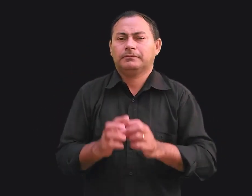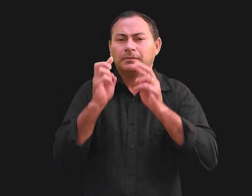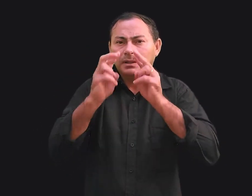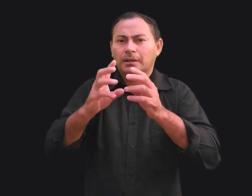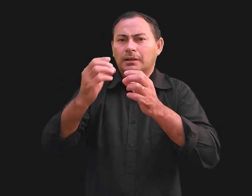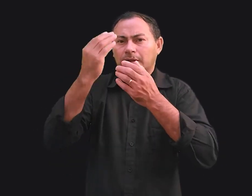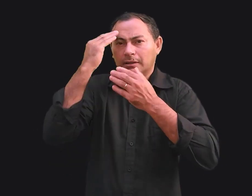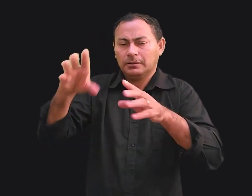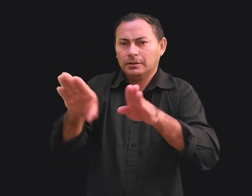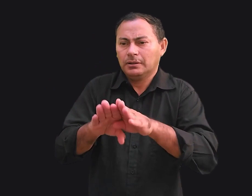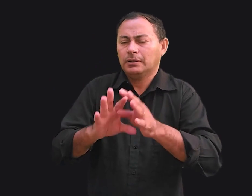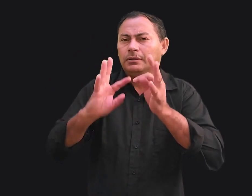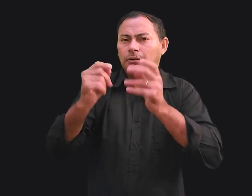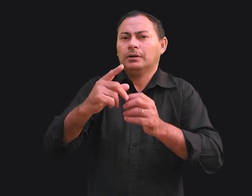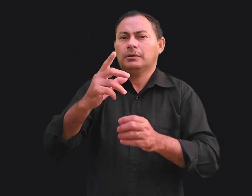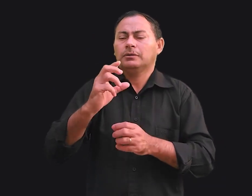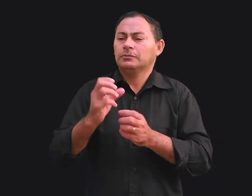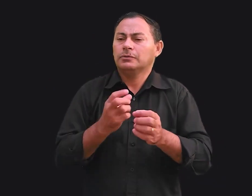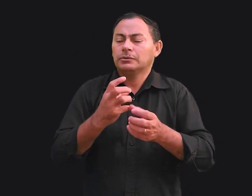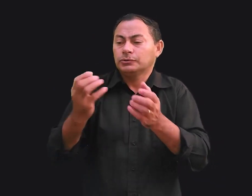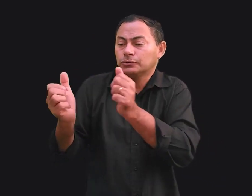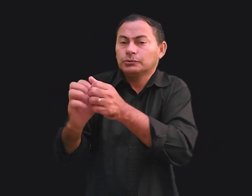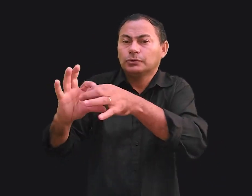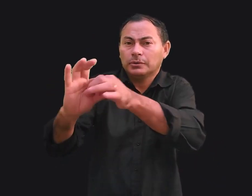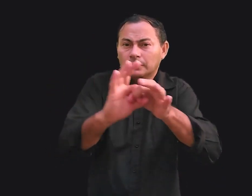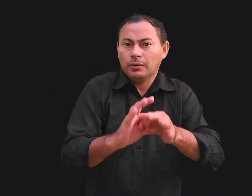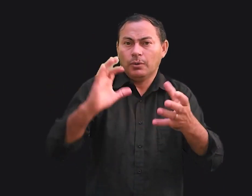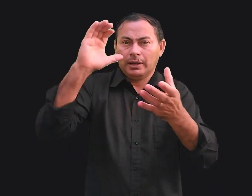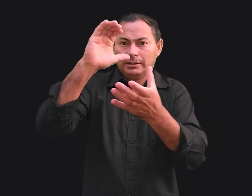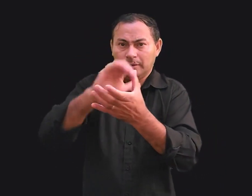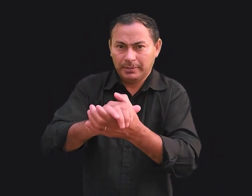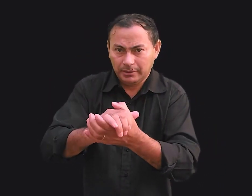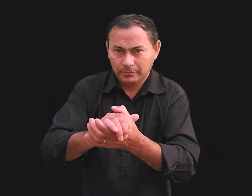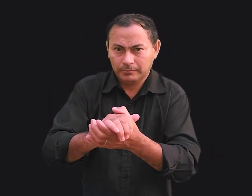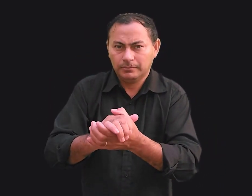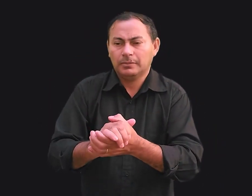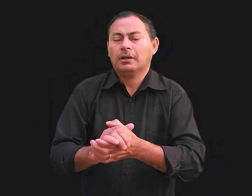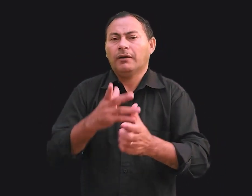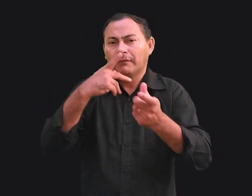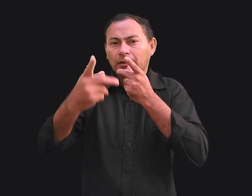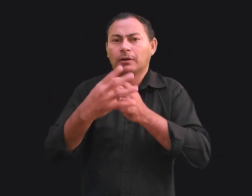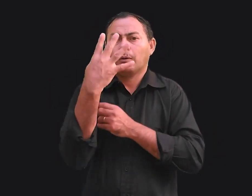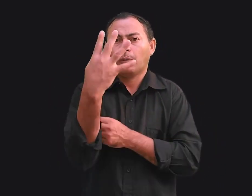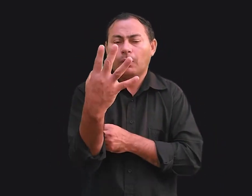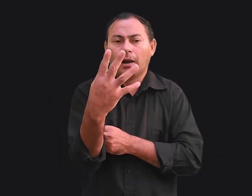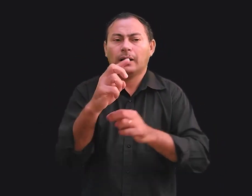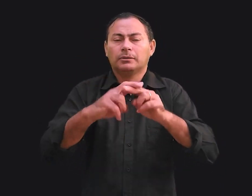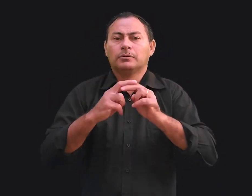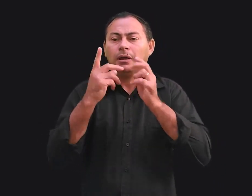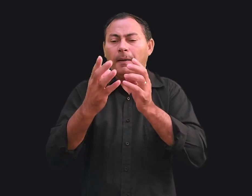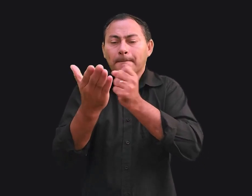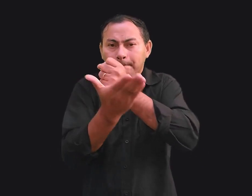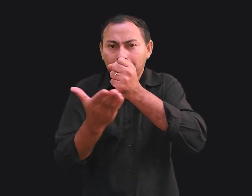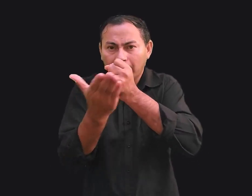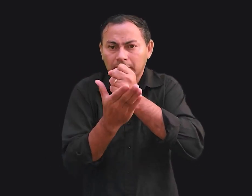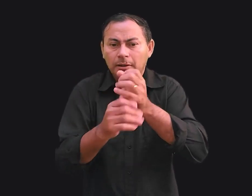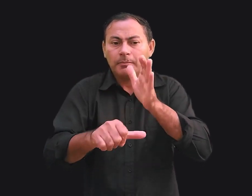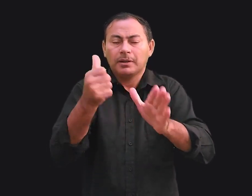união desses dois parceiros, o casamento, encontramos 4 problemas básicos. O primeiro